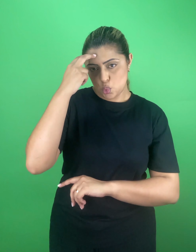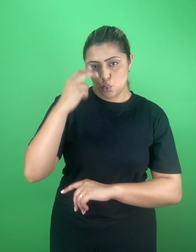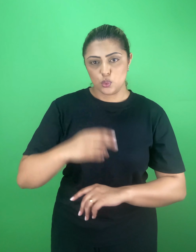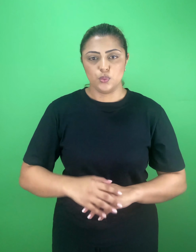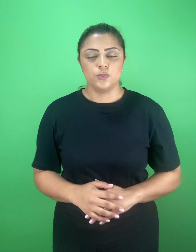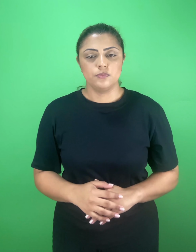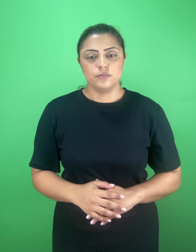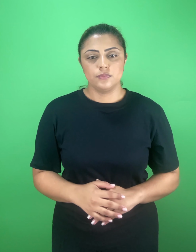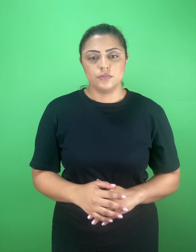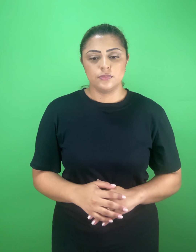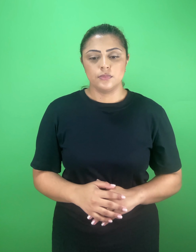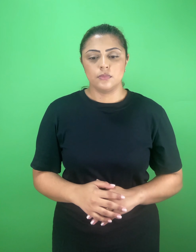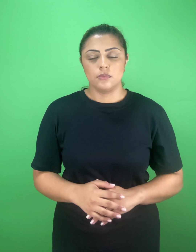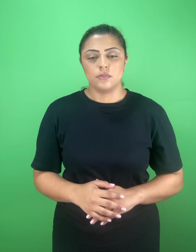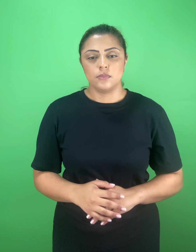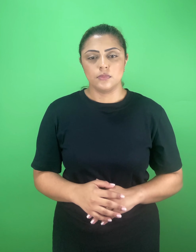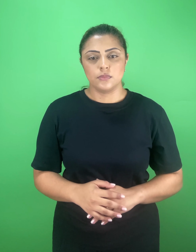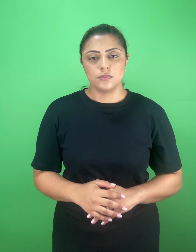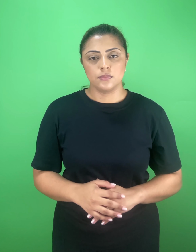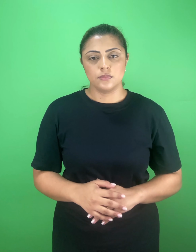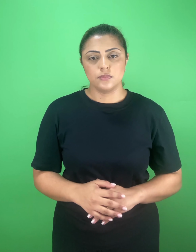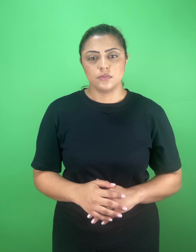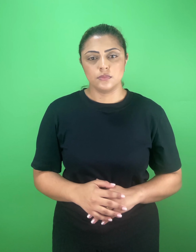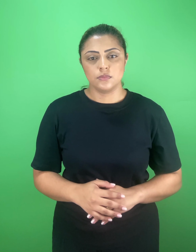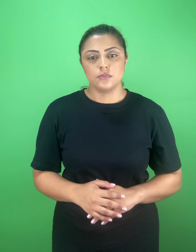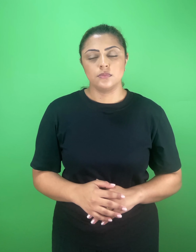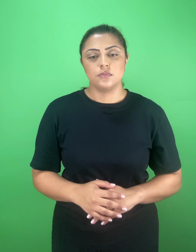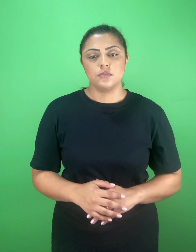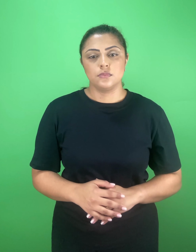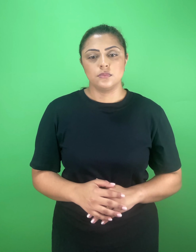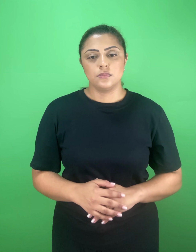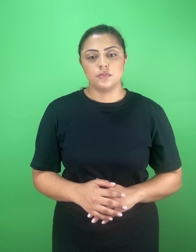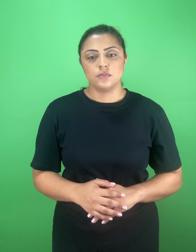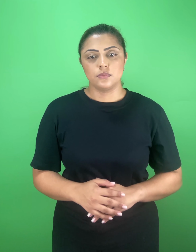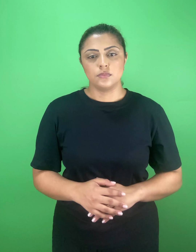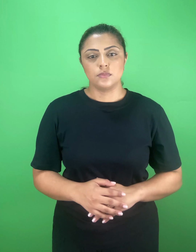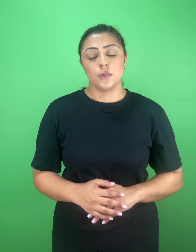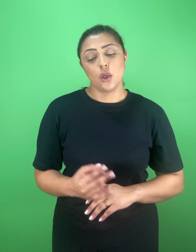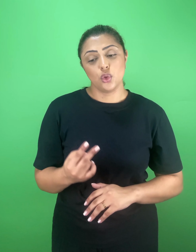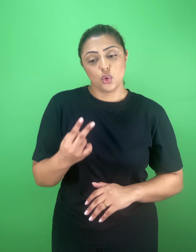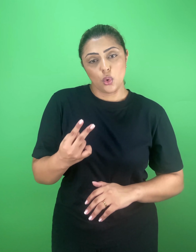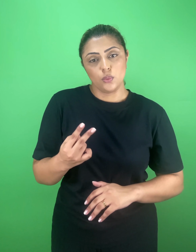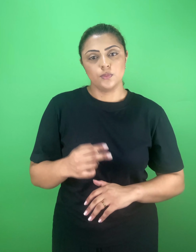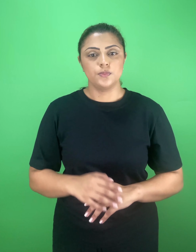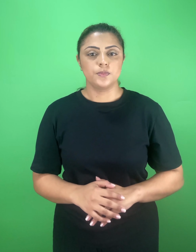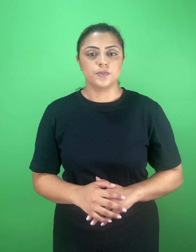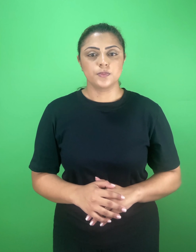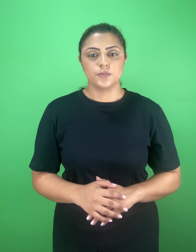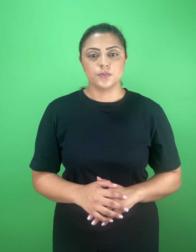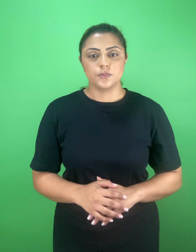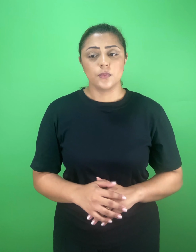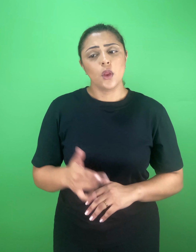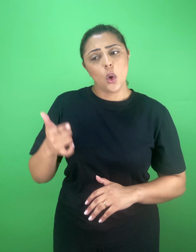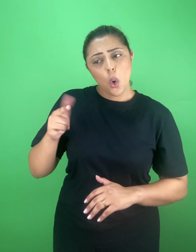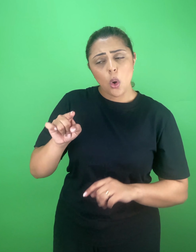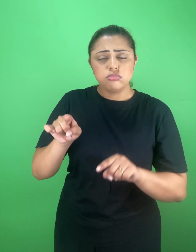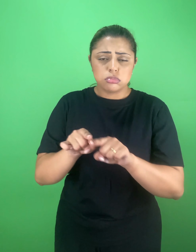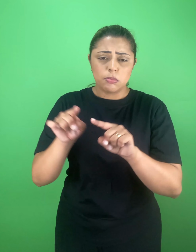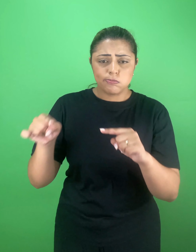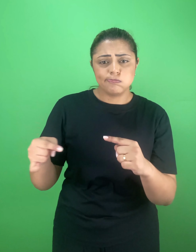manifestações e iniciativas culturais locais 2. Outro objeto que se relacione ao mapeamento